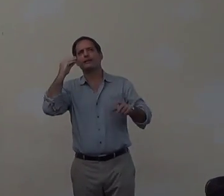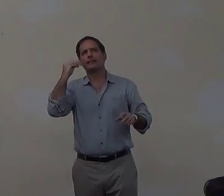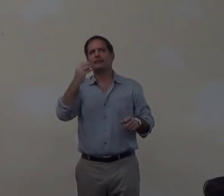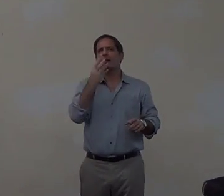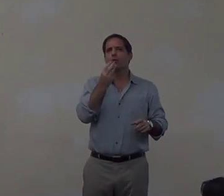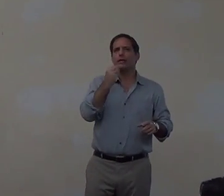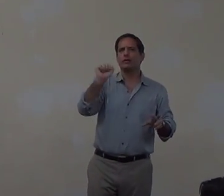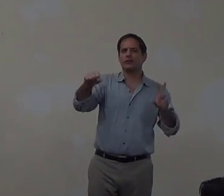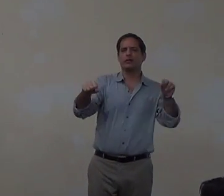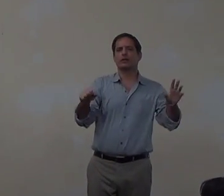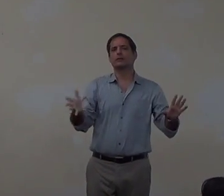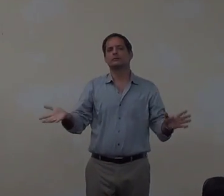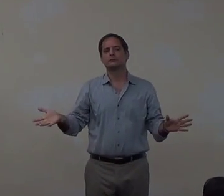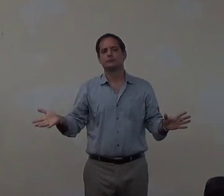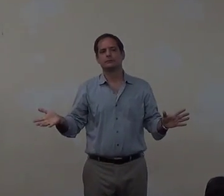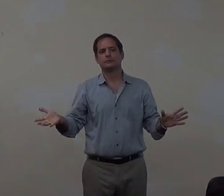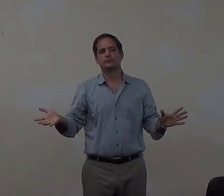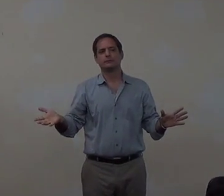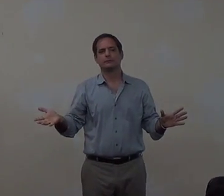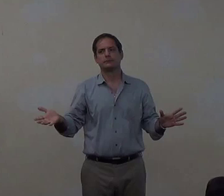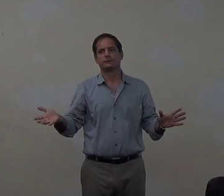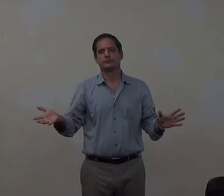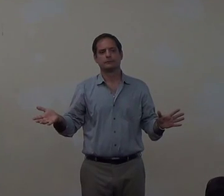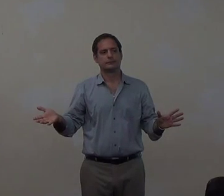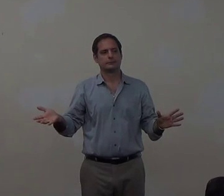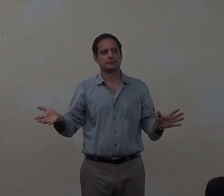Pregunto. ¿Moisés era judío, sí o no?